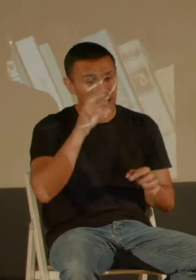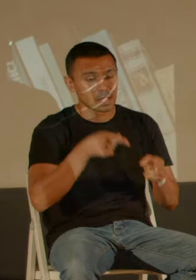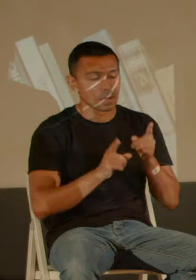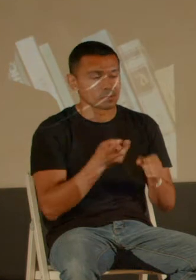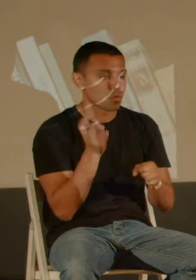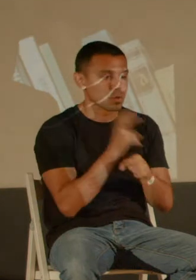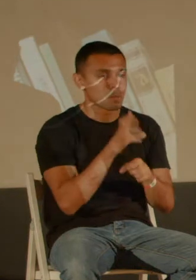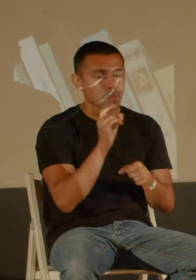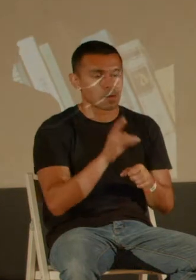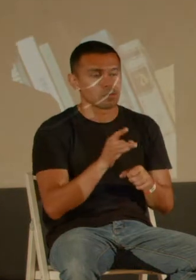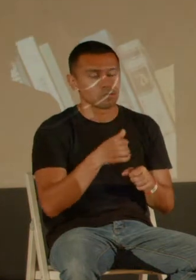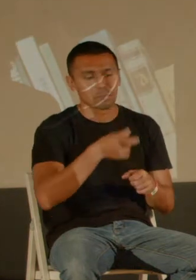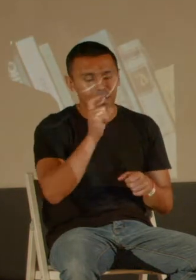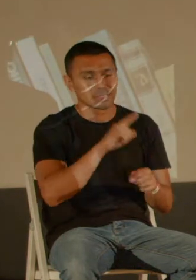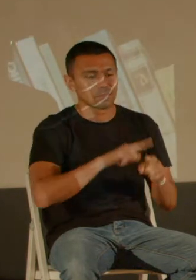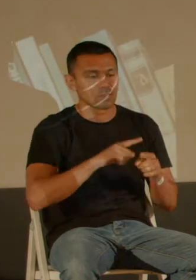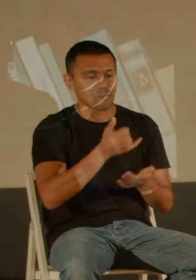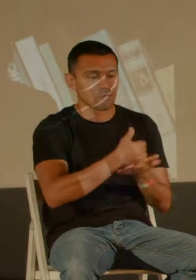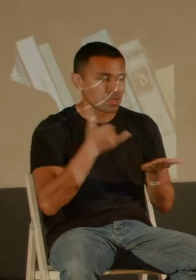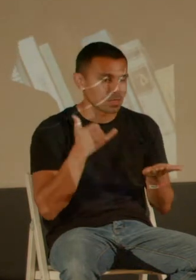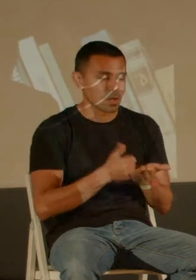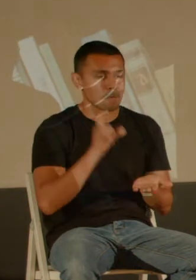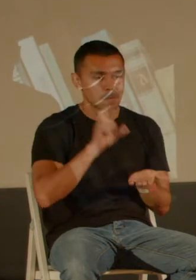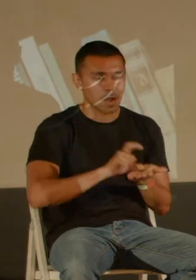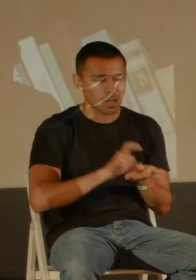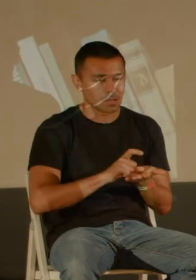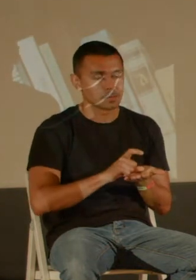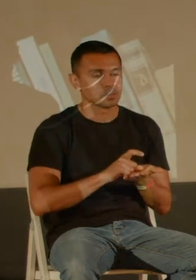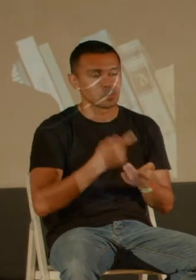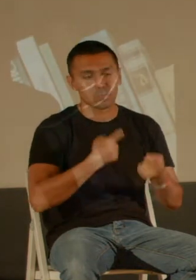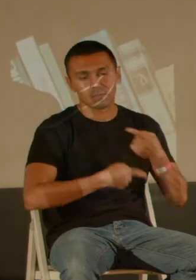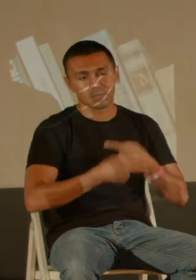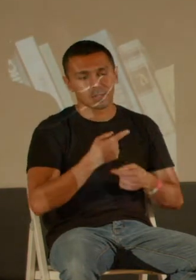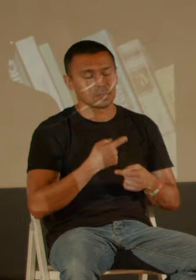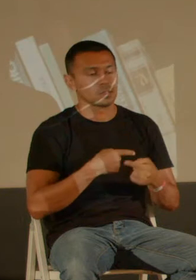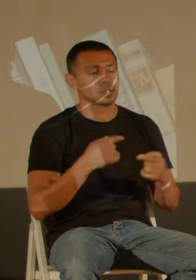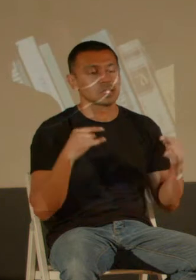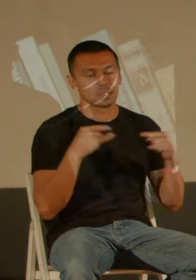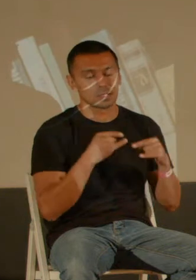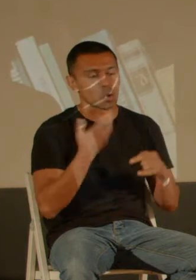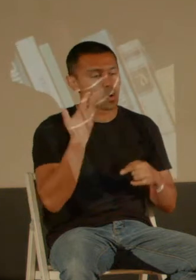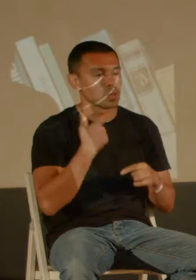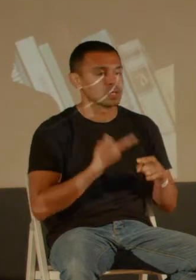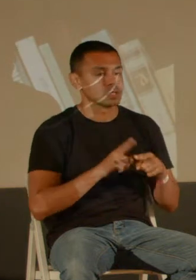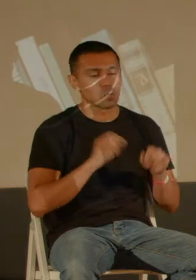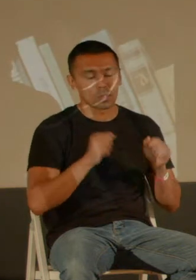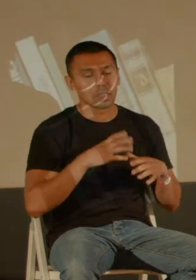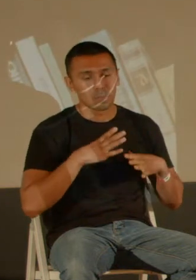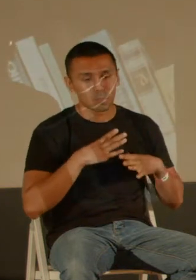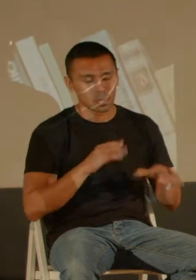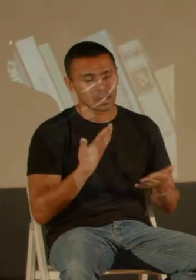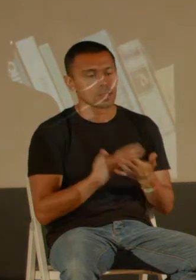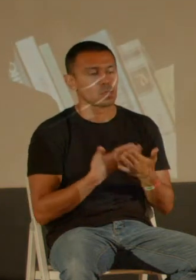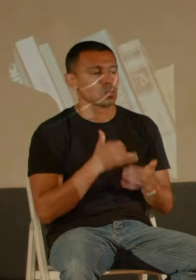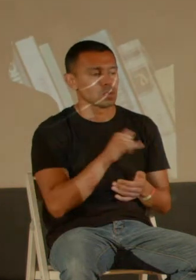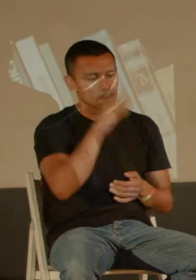насправді заходить в бар, випиває там скоренько бокал вина, в бар того ж ресторану, та, повертається назад. Коли цієї можливості не було,